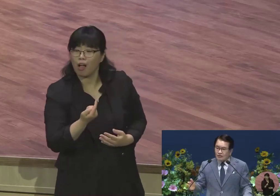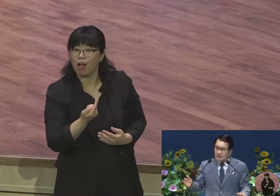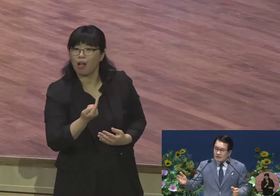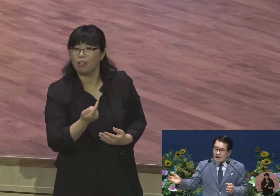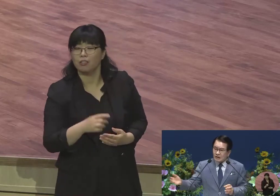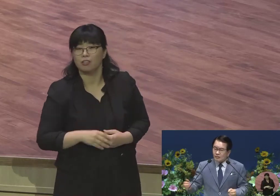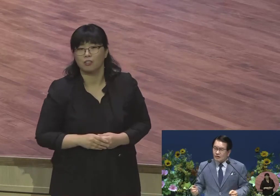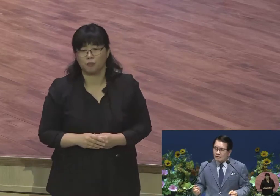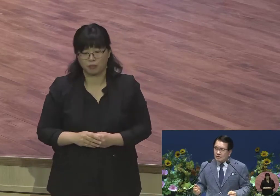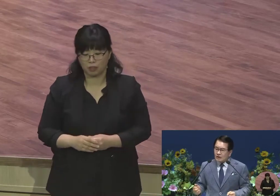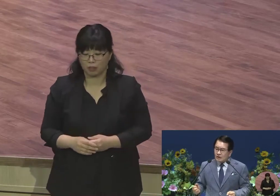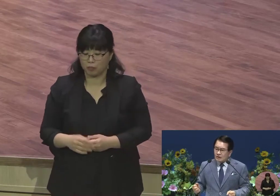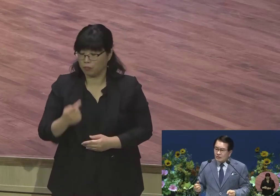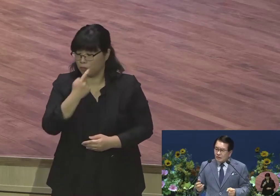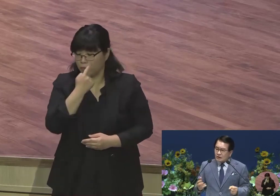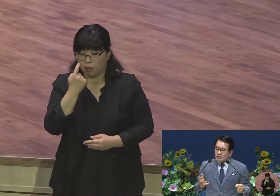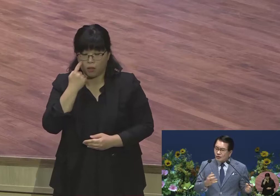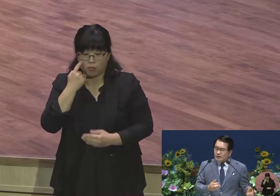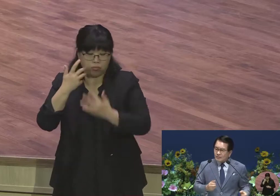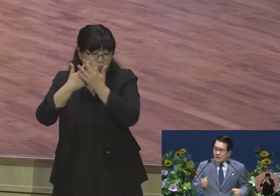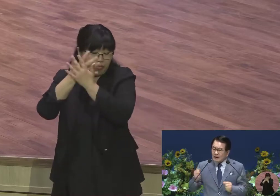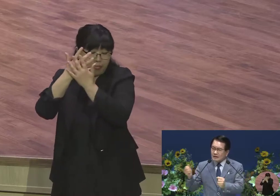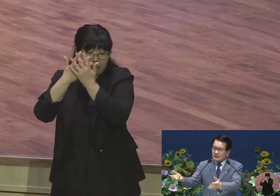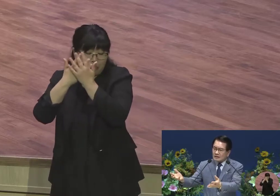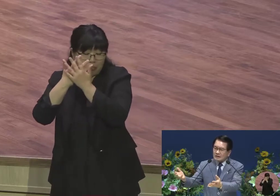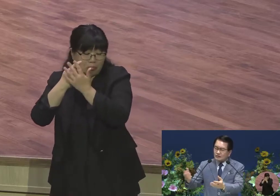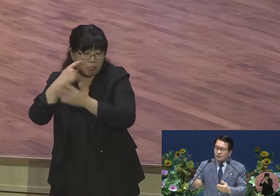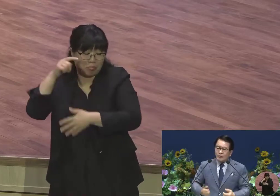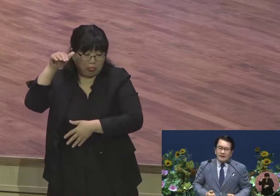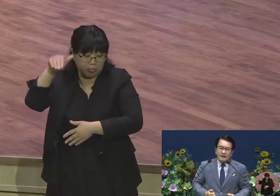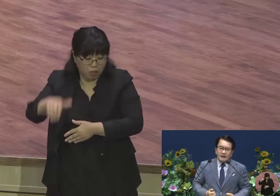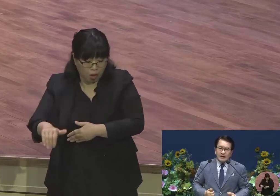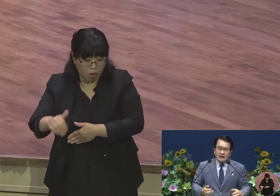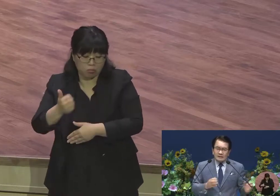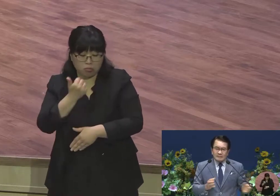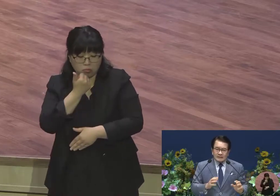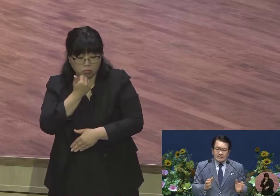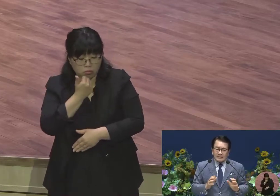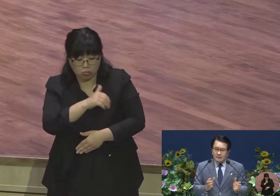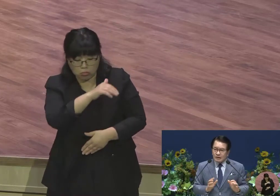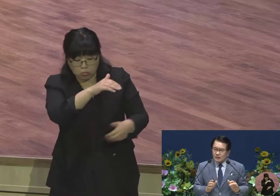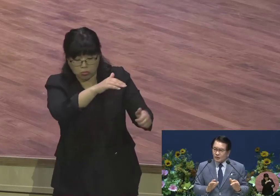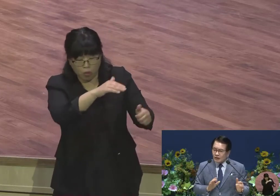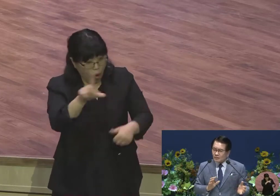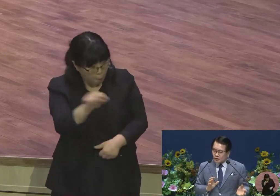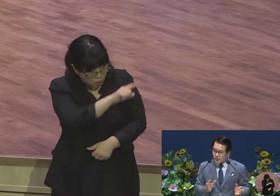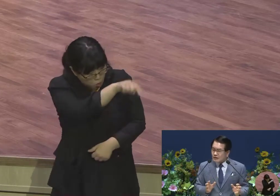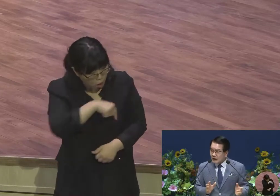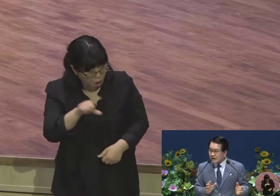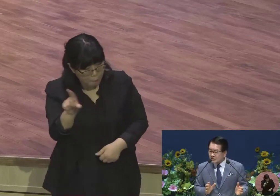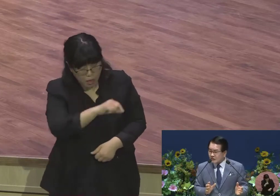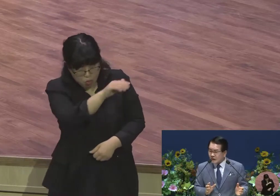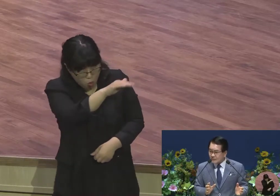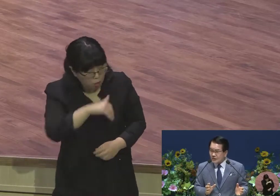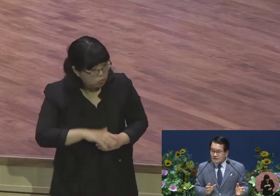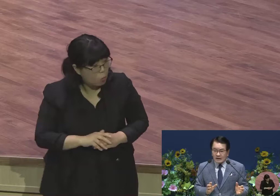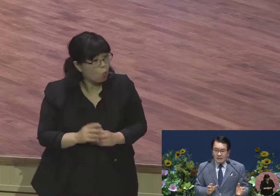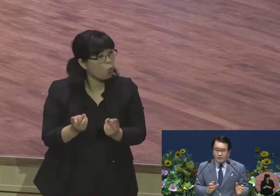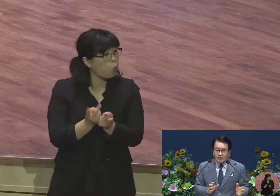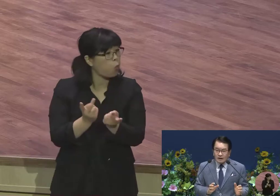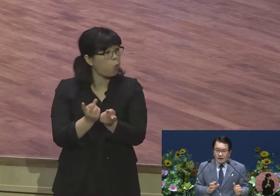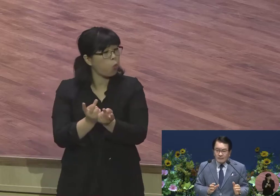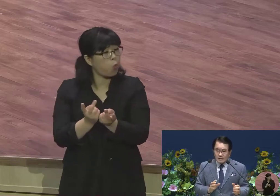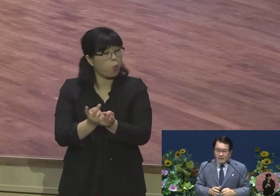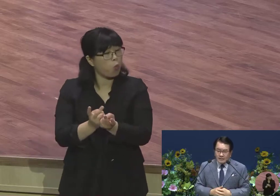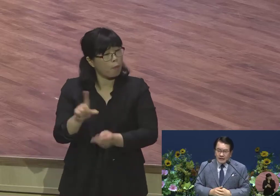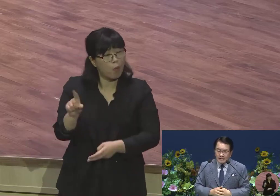빨리 할 수 있었느냐라고 물었어요 애서 오기 전에 빨리 축복 받아야 되니까 어머니가 요리를 보통 잘하겠어요 아무리 해서